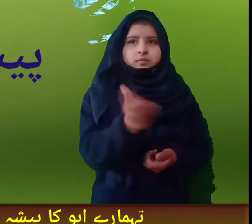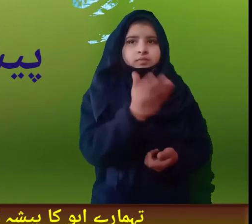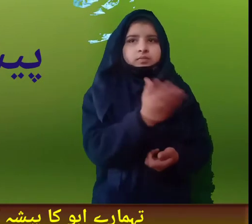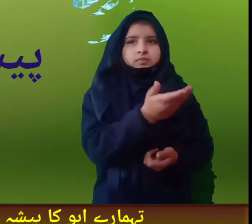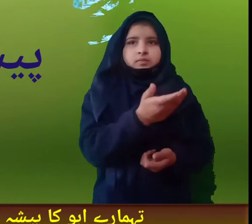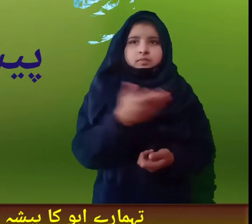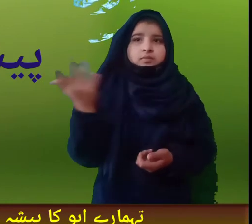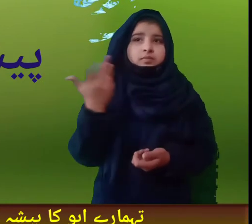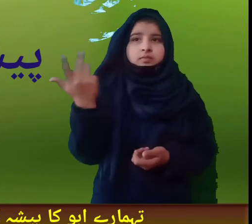क्या